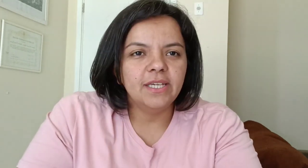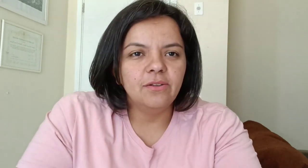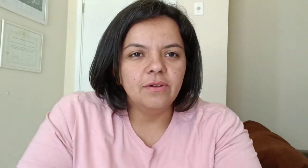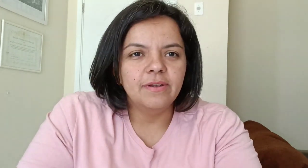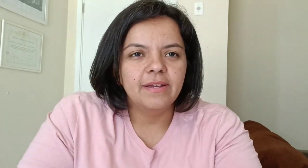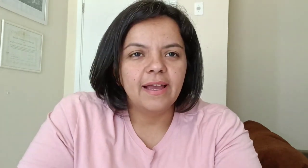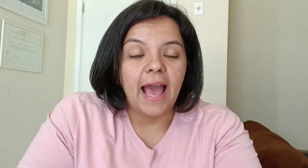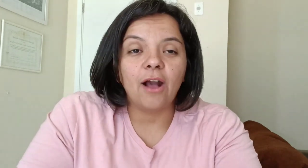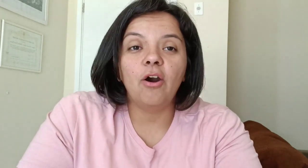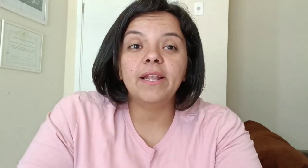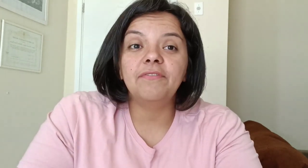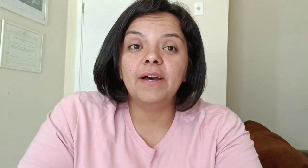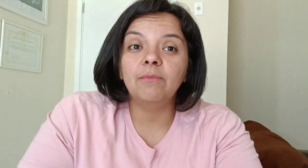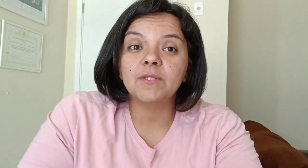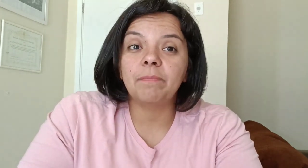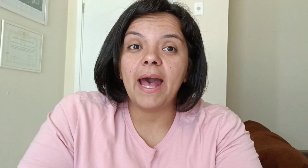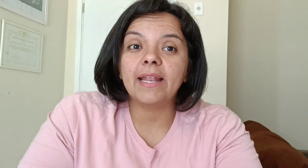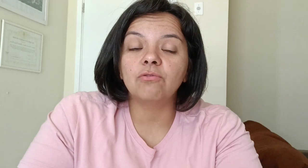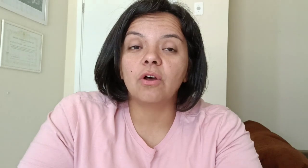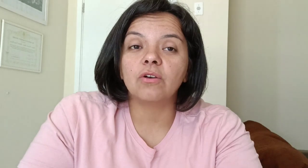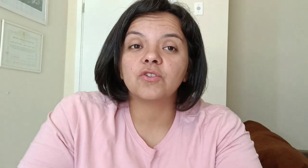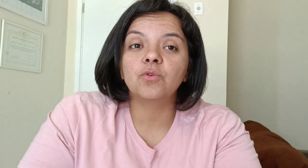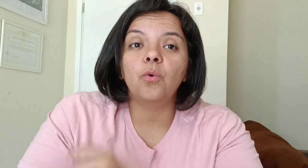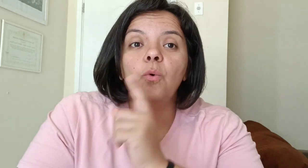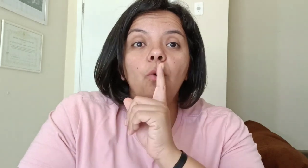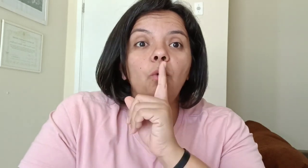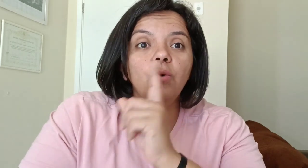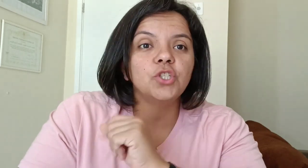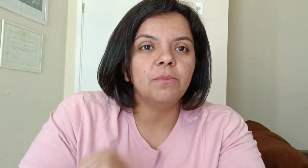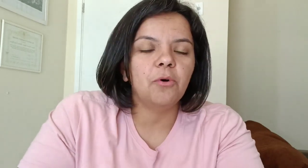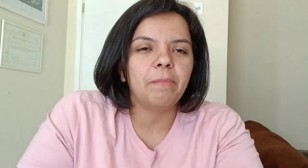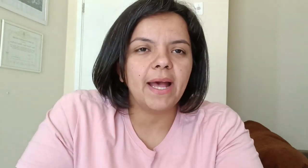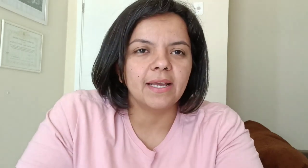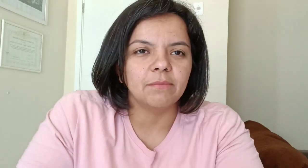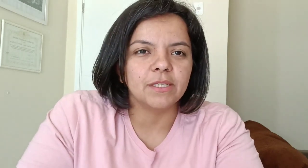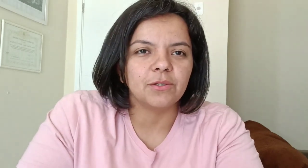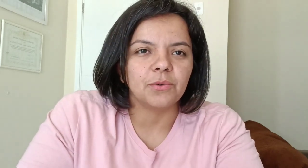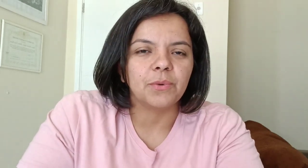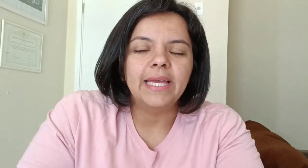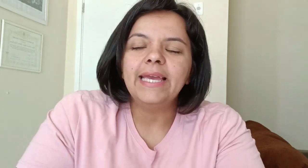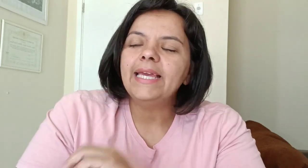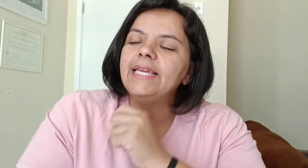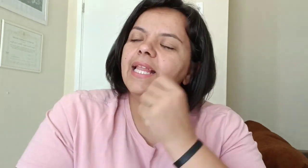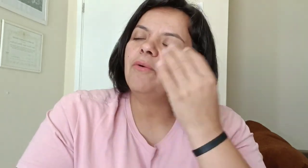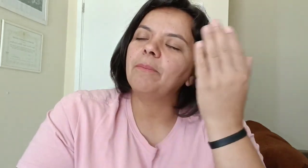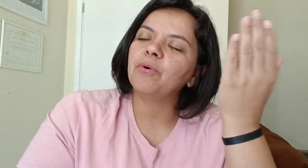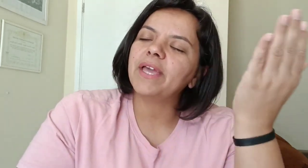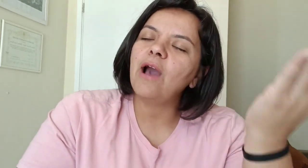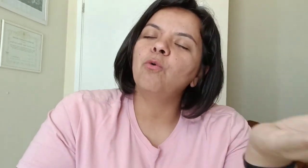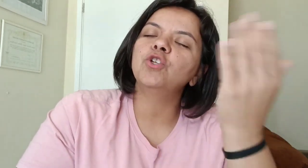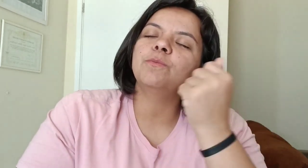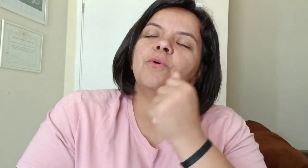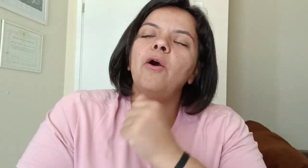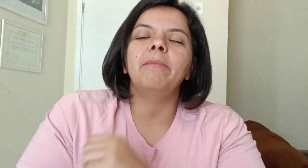Compreendido? Agora vamos para o nosso último parâmetro. E não é porque é o último, é o